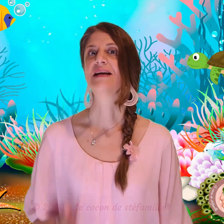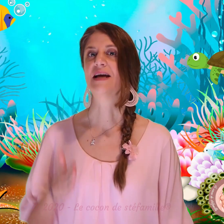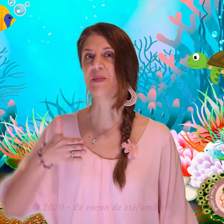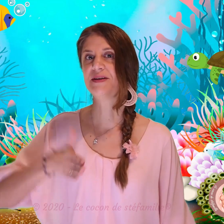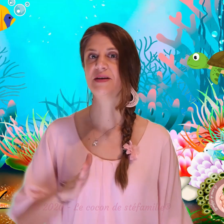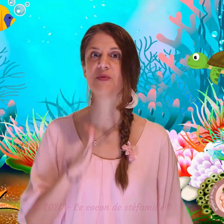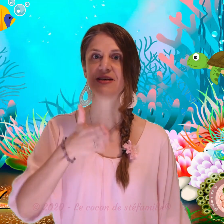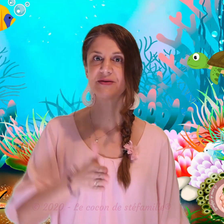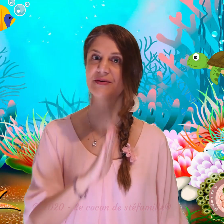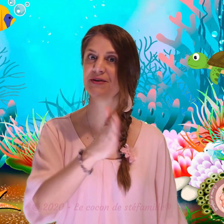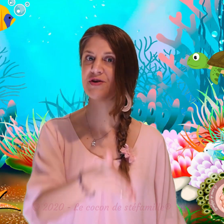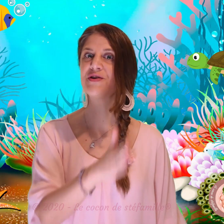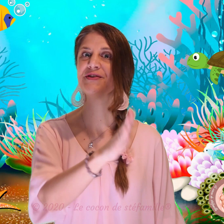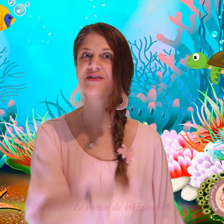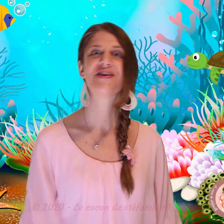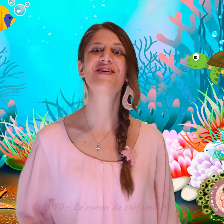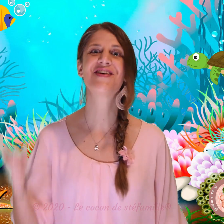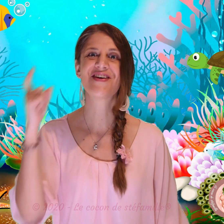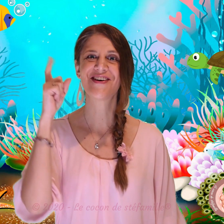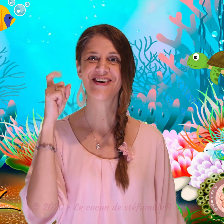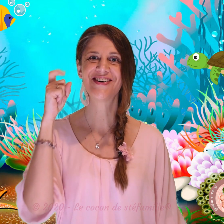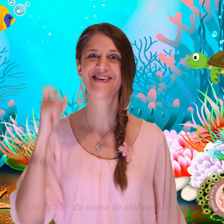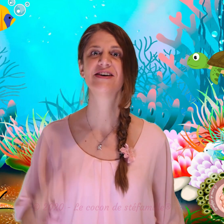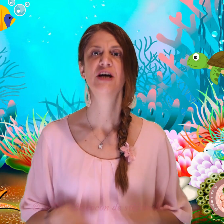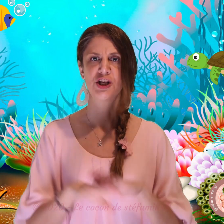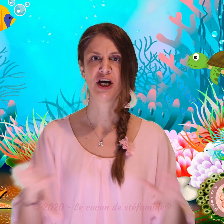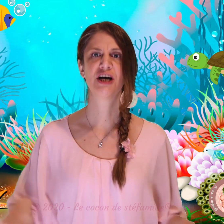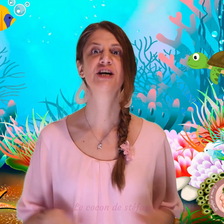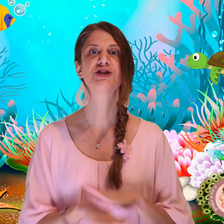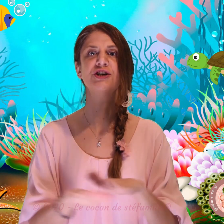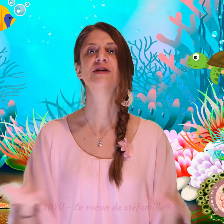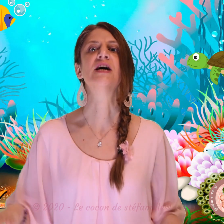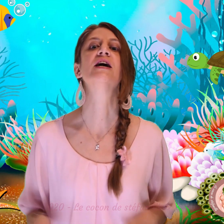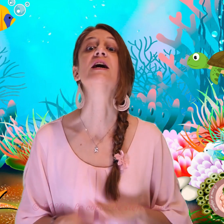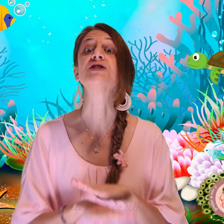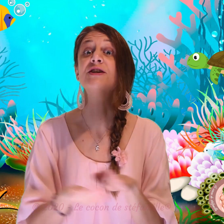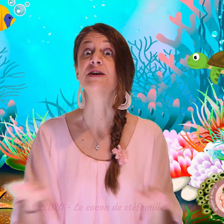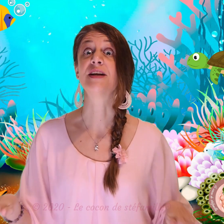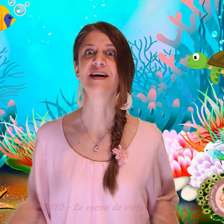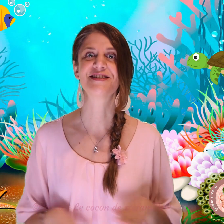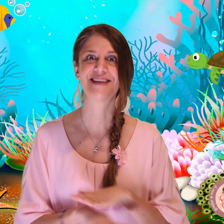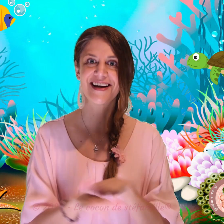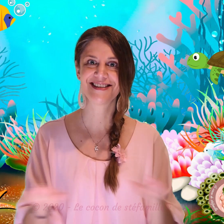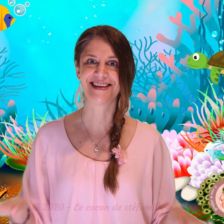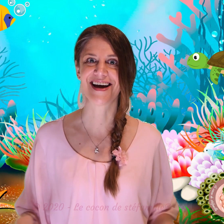les petits poissons dans l'eau nageant d'un jeune âge anna jeune âge